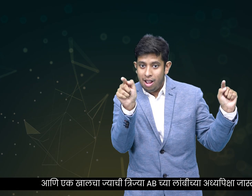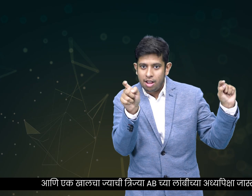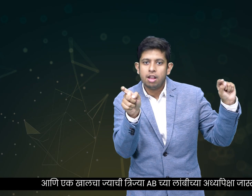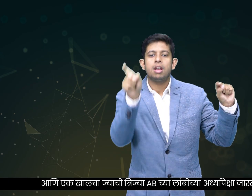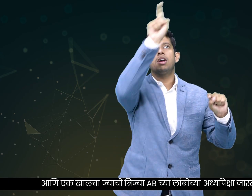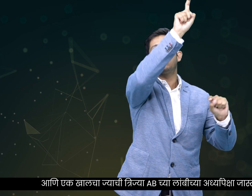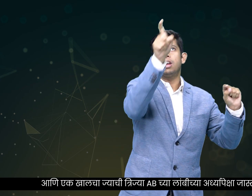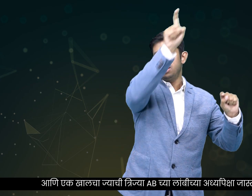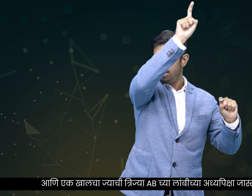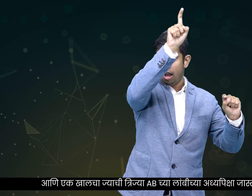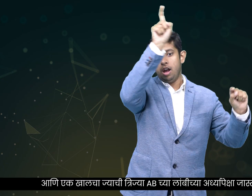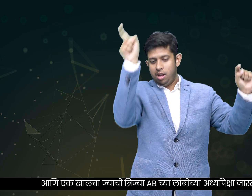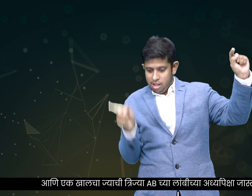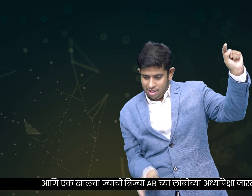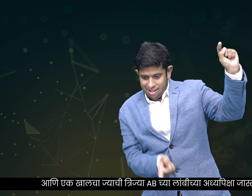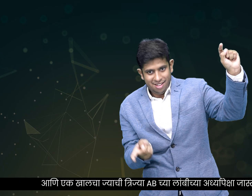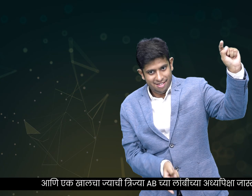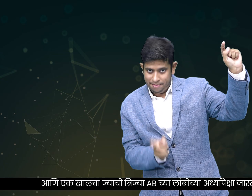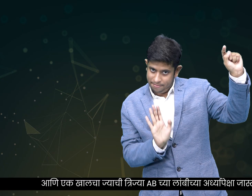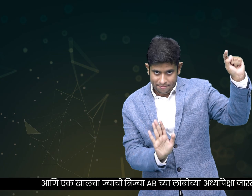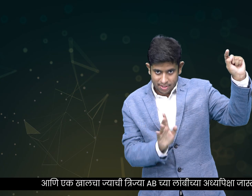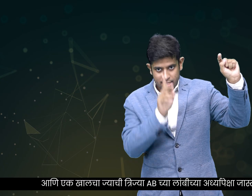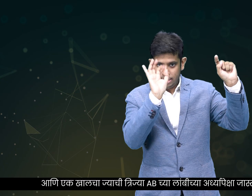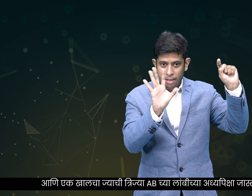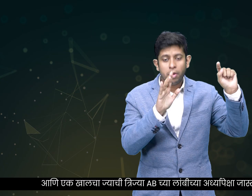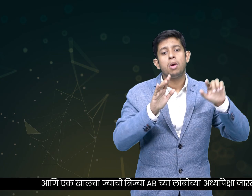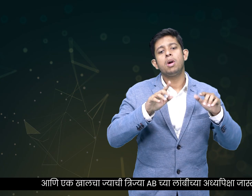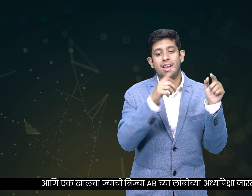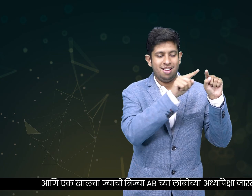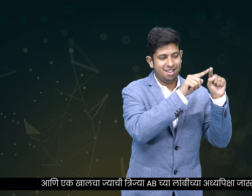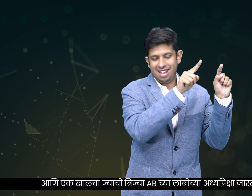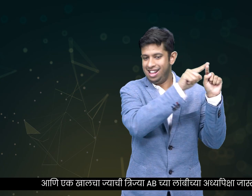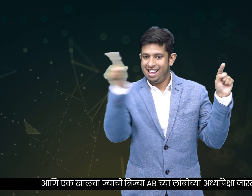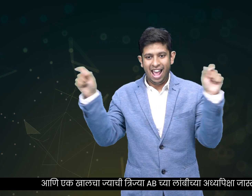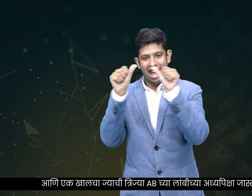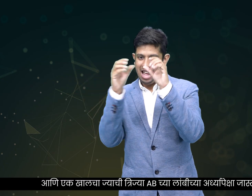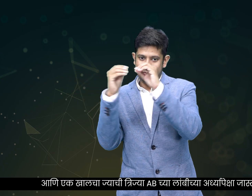खालचा, ज्याची त्रिज्या AB च्या लांबीच्या अर्ध्यापेक्षा जास्त असेल.